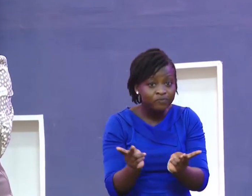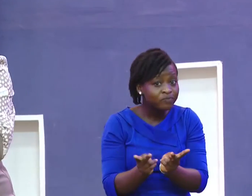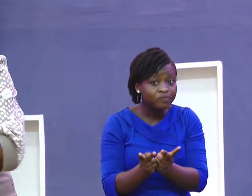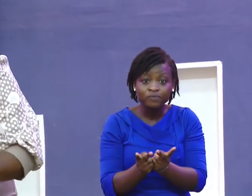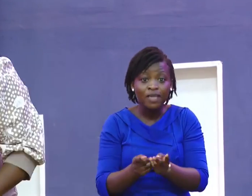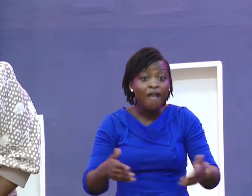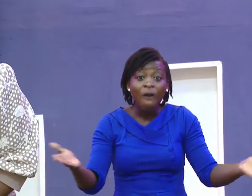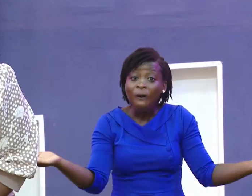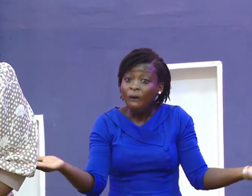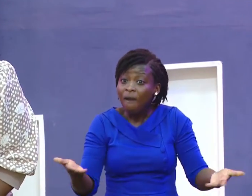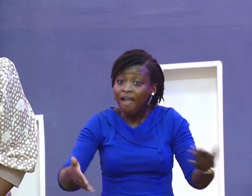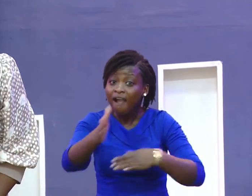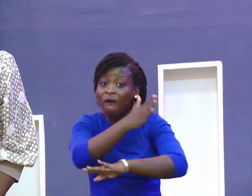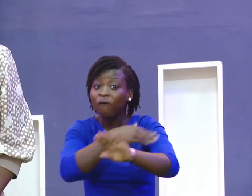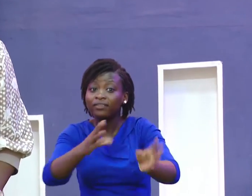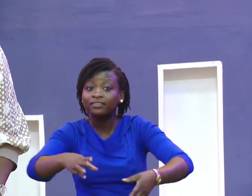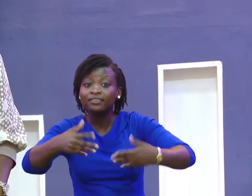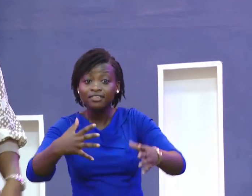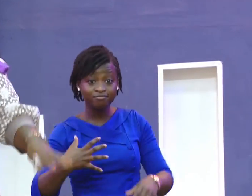Jeya gabido bugaga